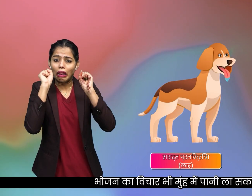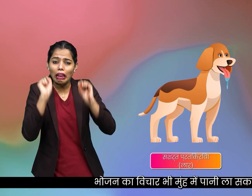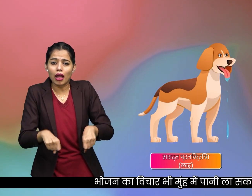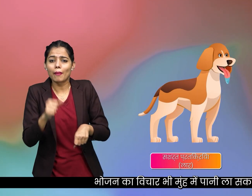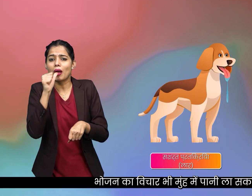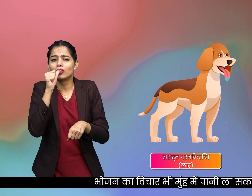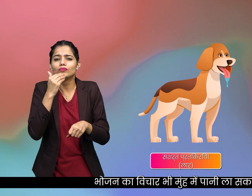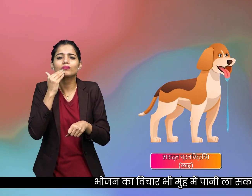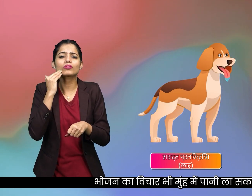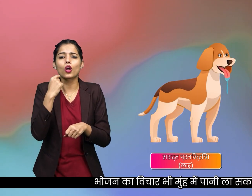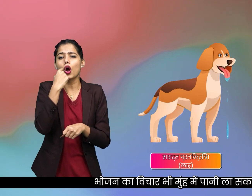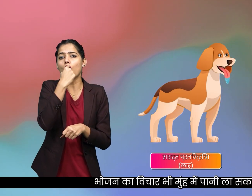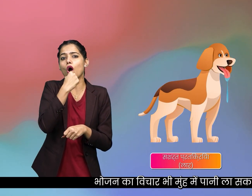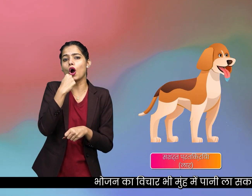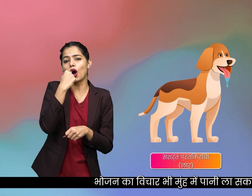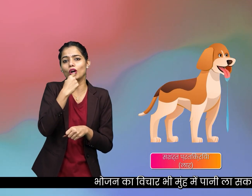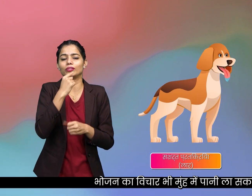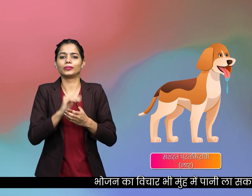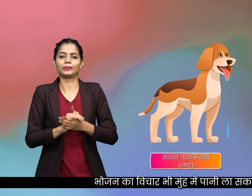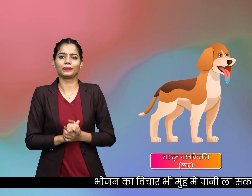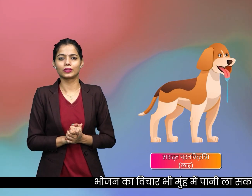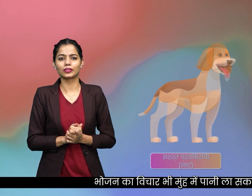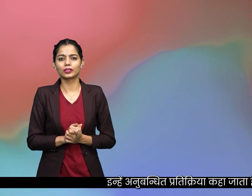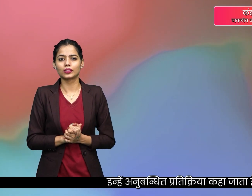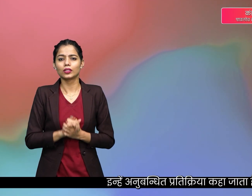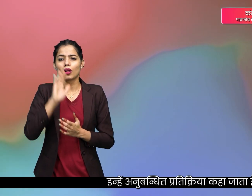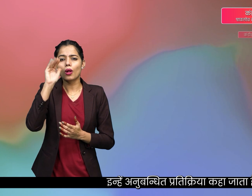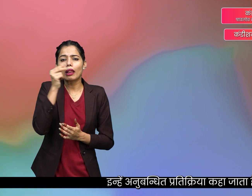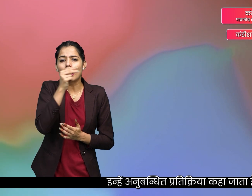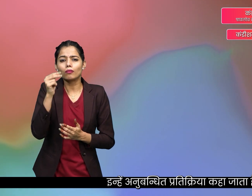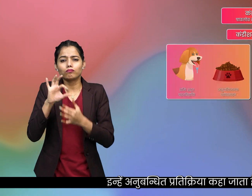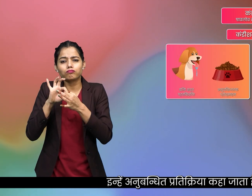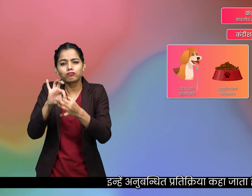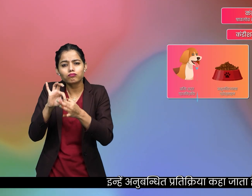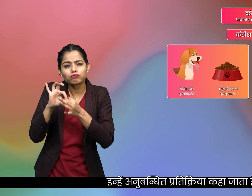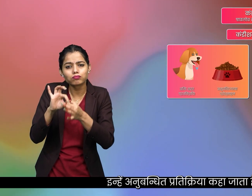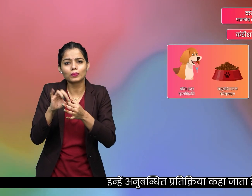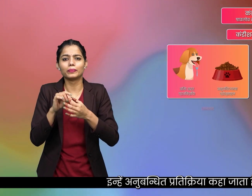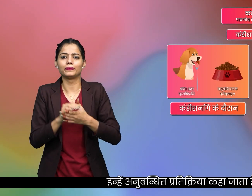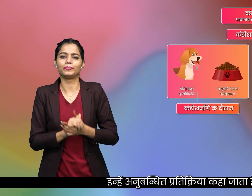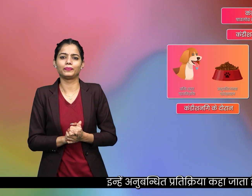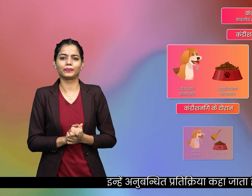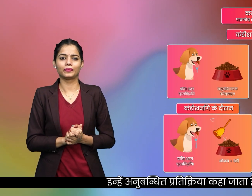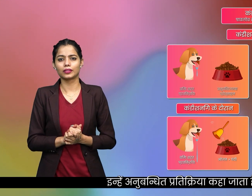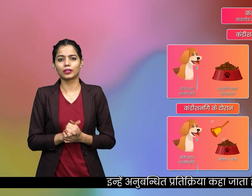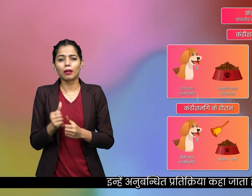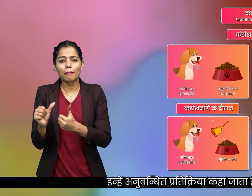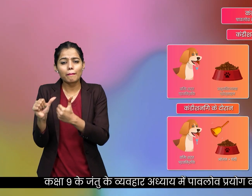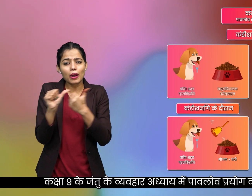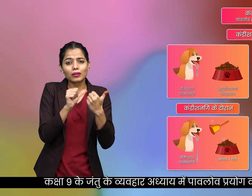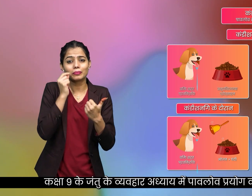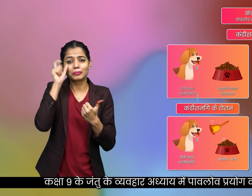में पानी ला सकता है। इन्हें अनुबंधित प्रक्रिया कहा जाता